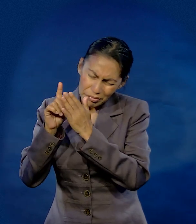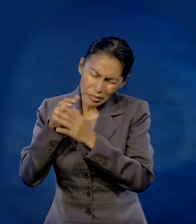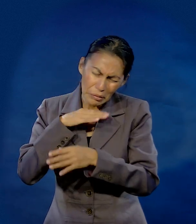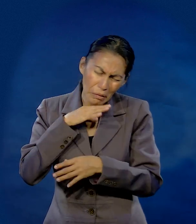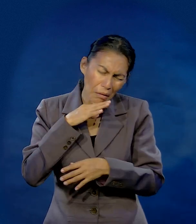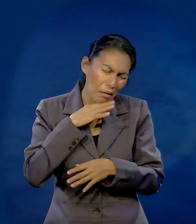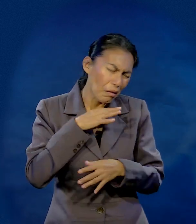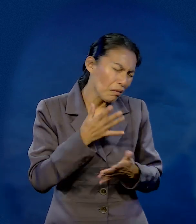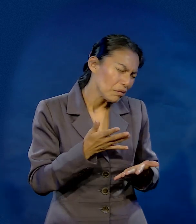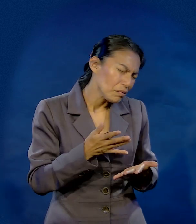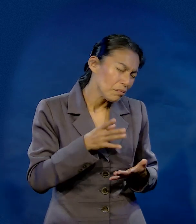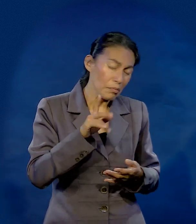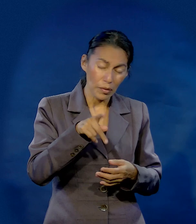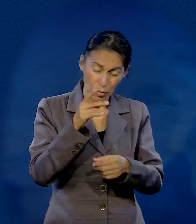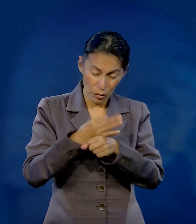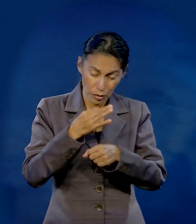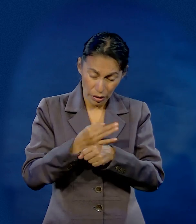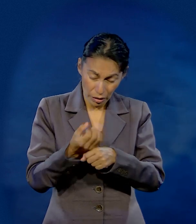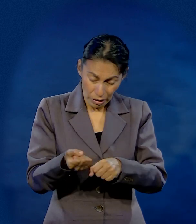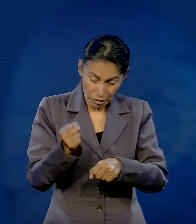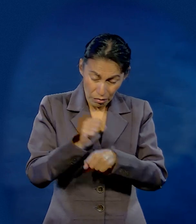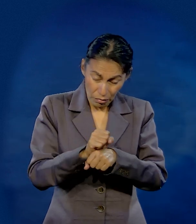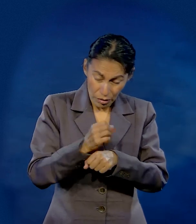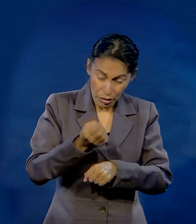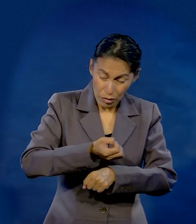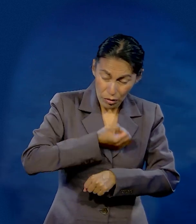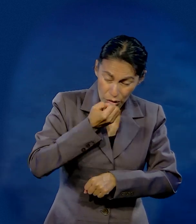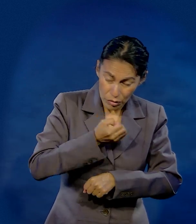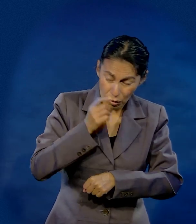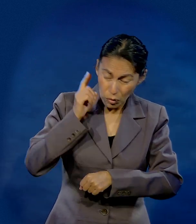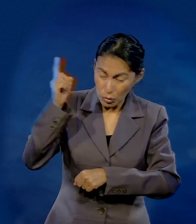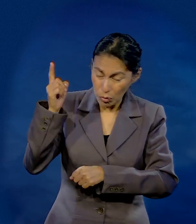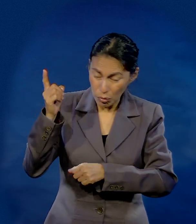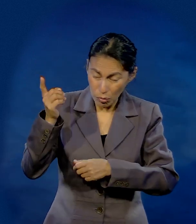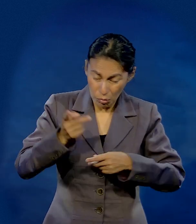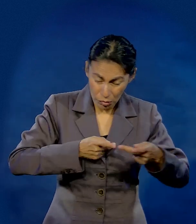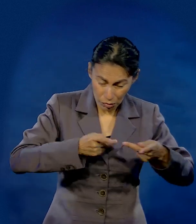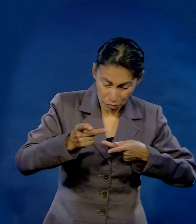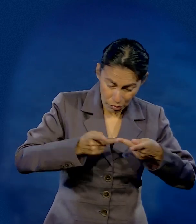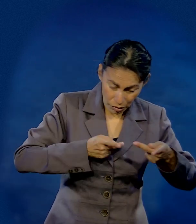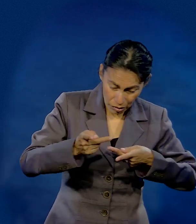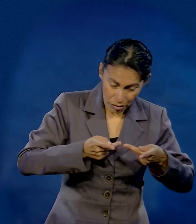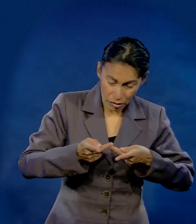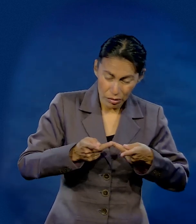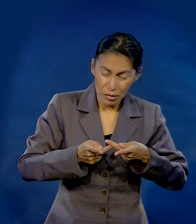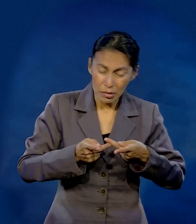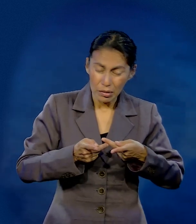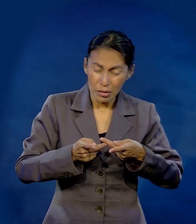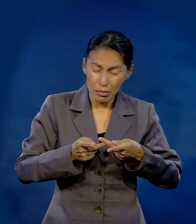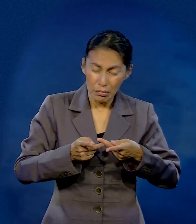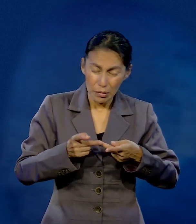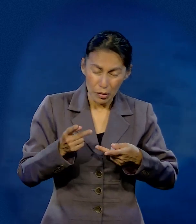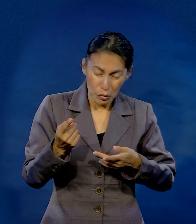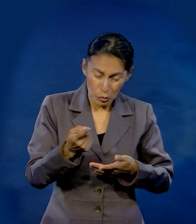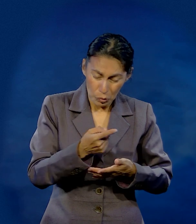oración para abrir una oportunidad enorme en el camino de la agenda institucional